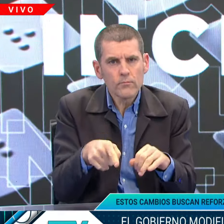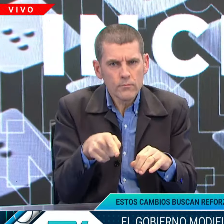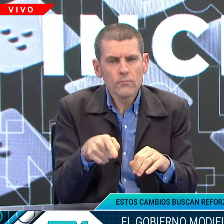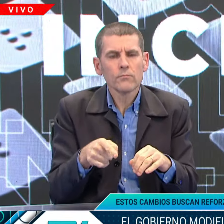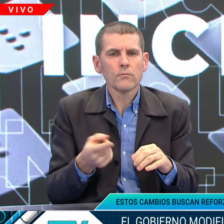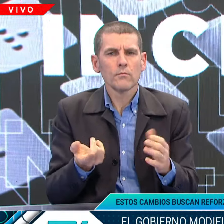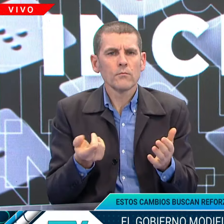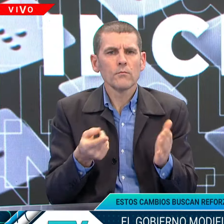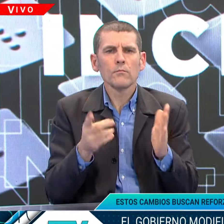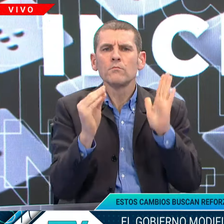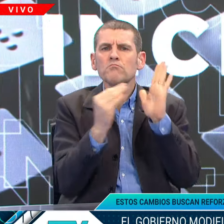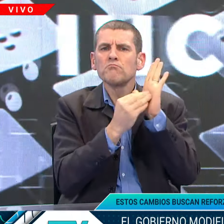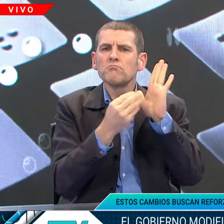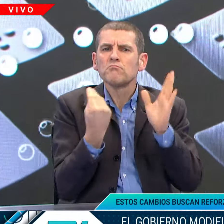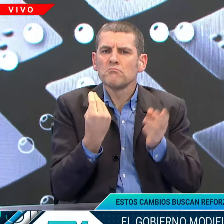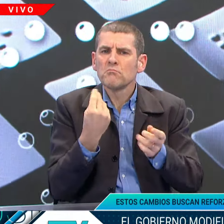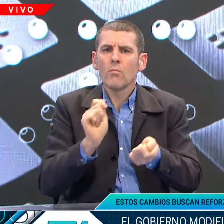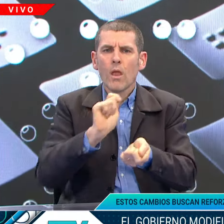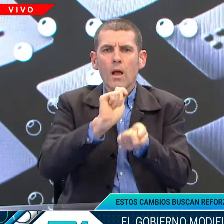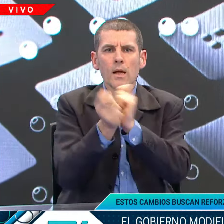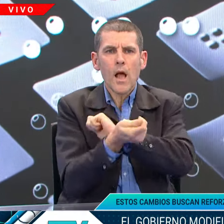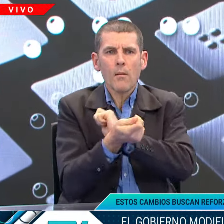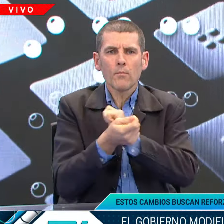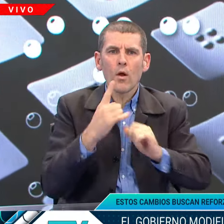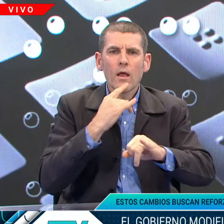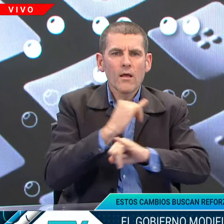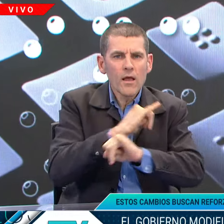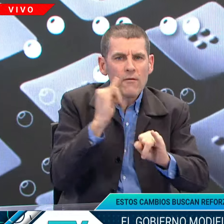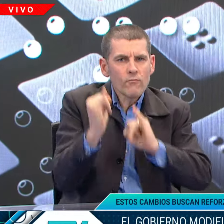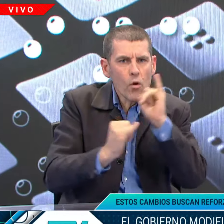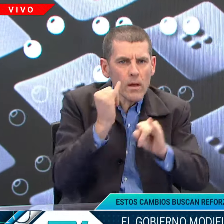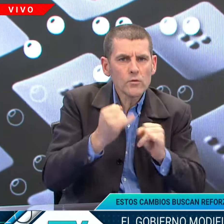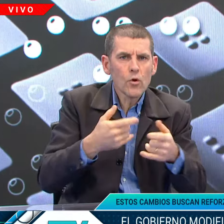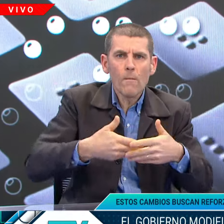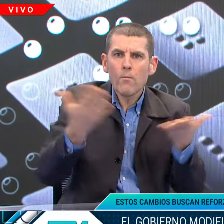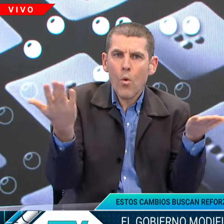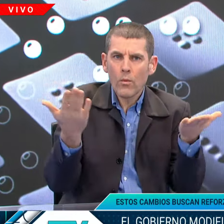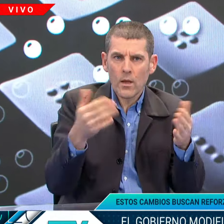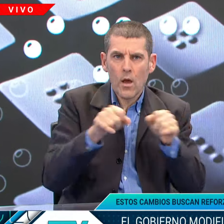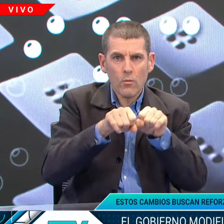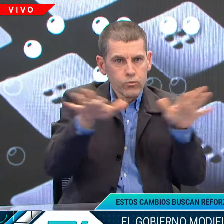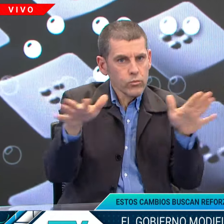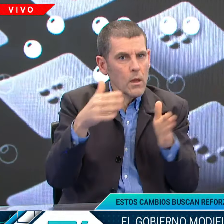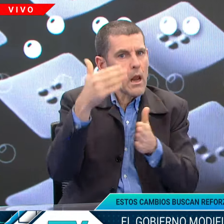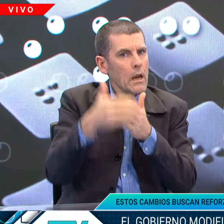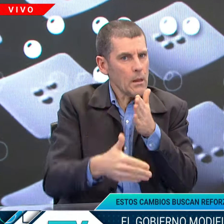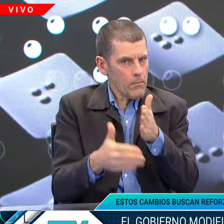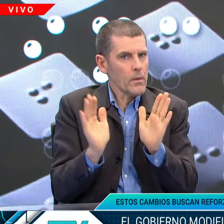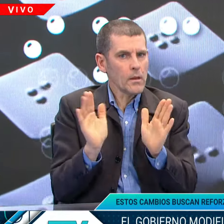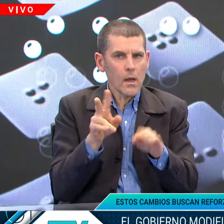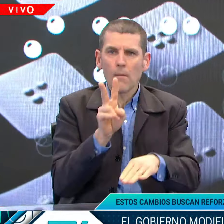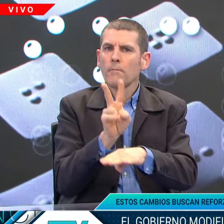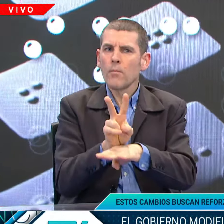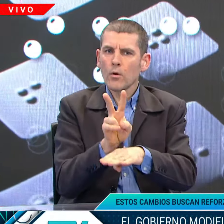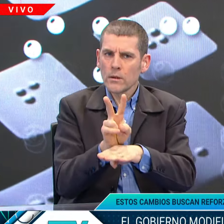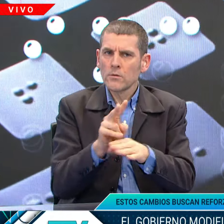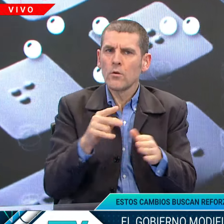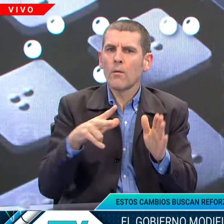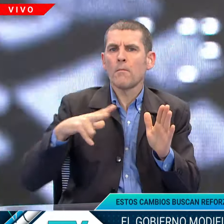aclarar el alcance de la información pública y reformar la protección de datos privados. El decreto